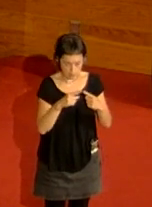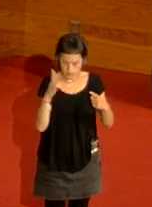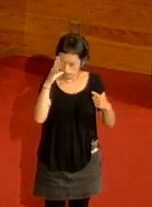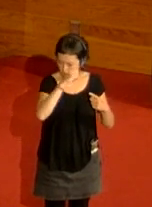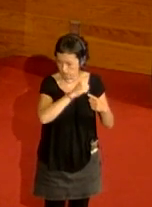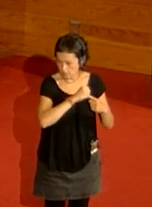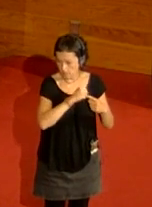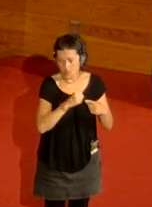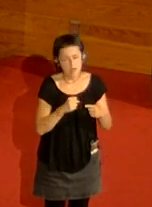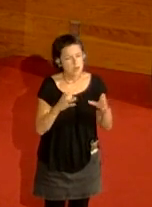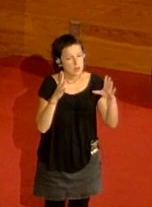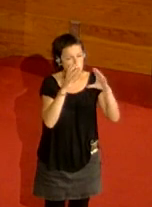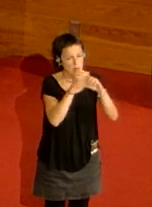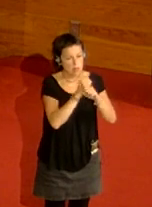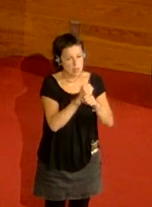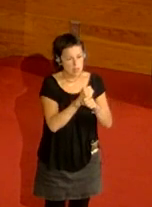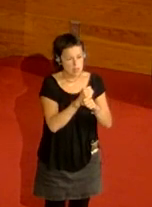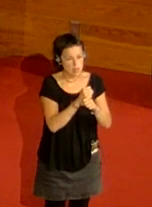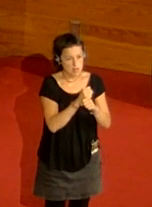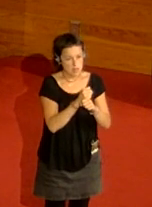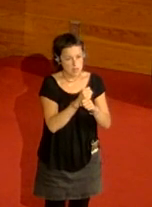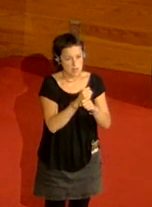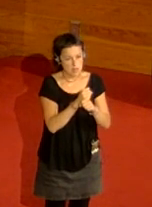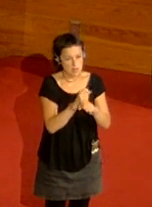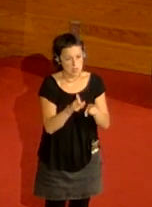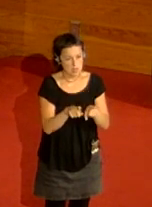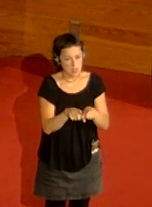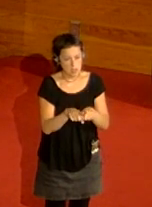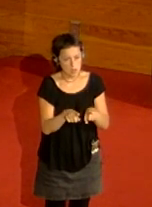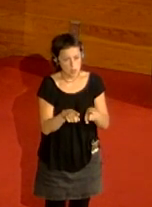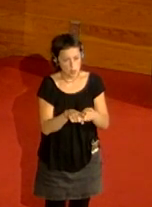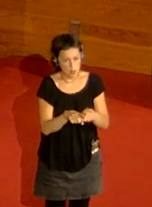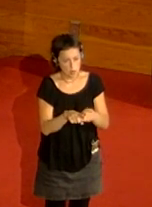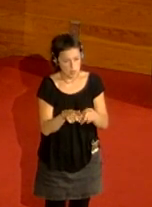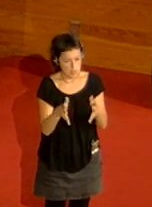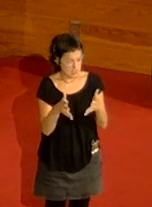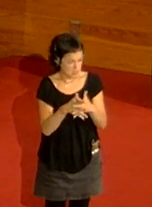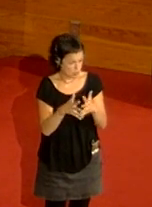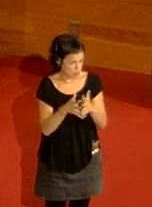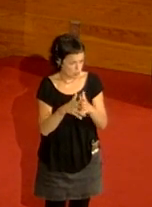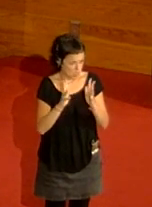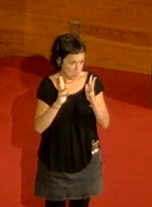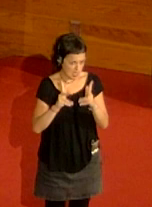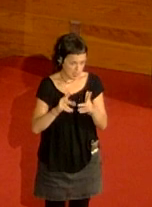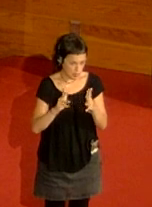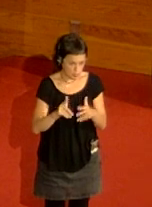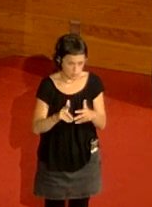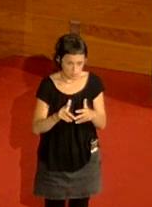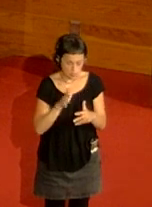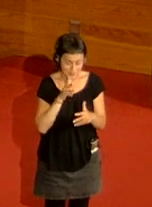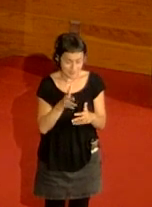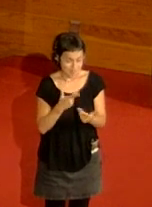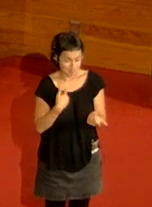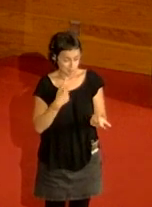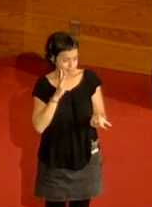seña de de esa de de la estructura algorítmica que hoy se nos hace absolutamente invisible